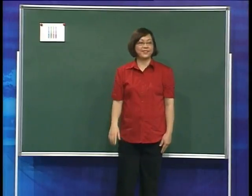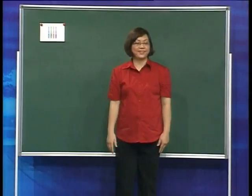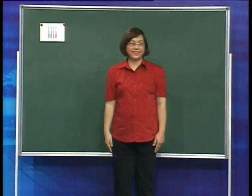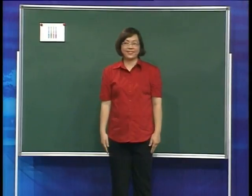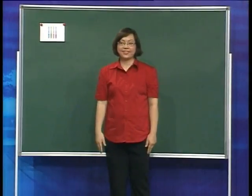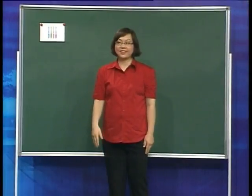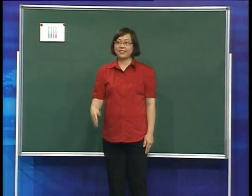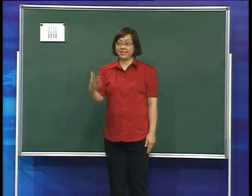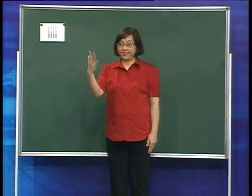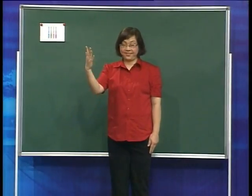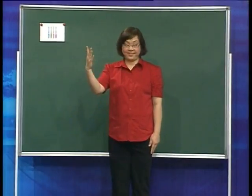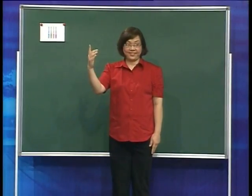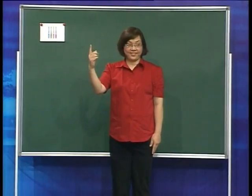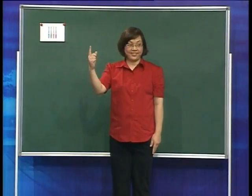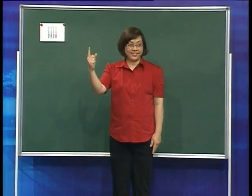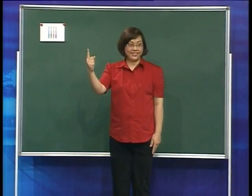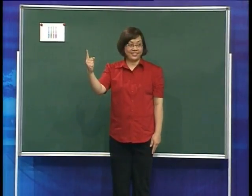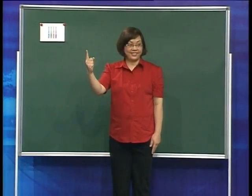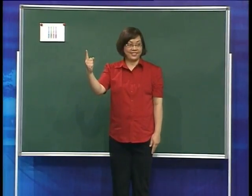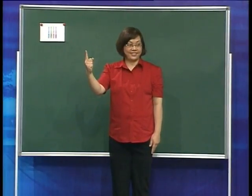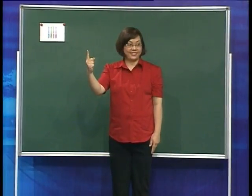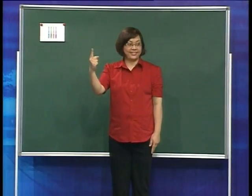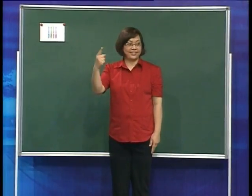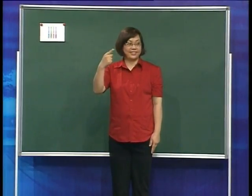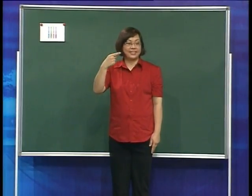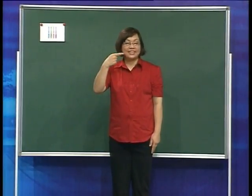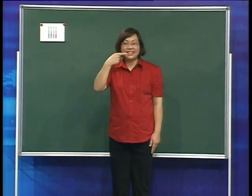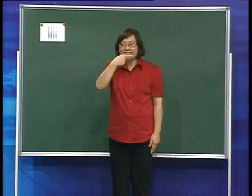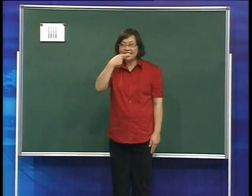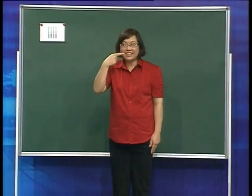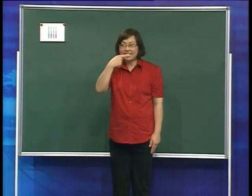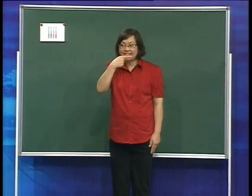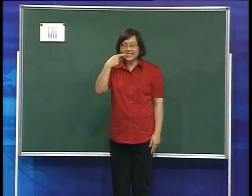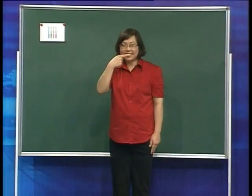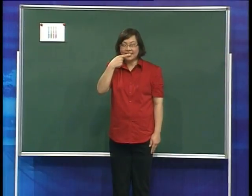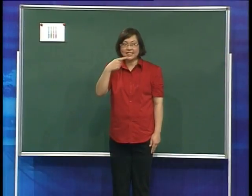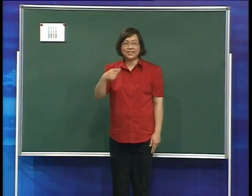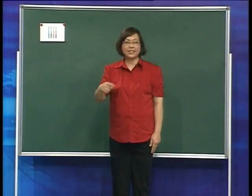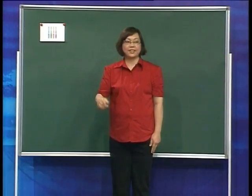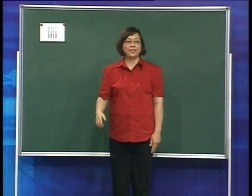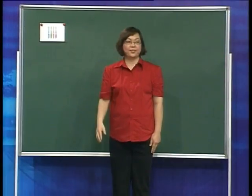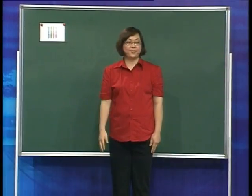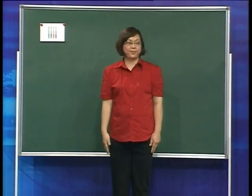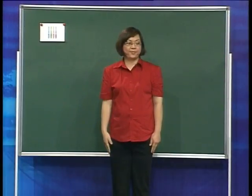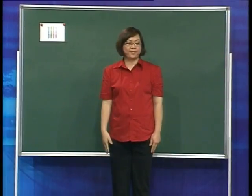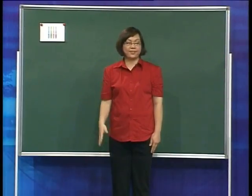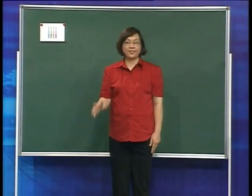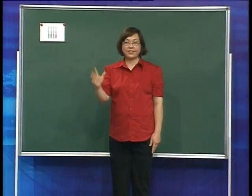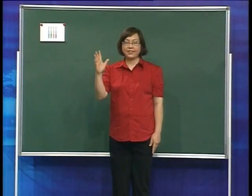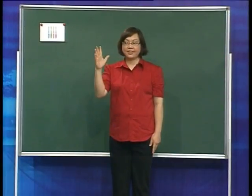À đấy là bàn trải chúng ta đánh răng hằng ngày đúng không Chúng ta hãy cùng học ký hiệu bàn trải Ngón trỏ tay phải rưỡi thẳng Các ngón khác nắm lại Lòng bàn tay